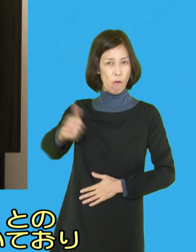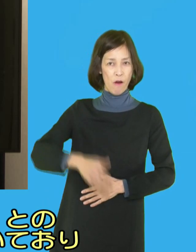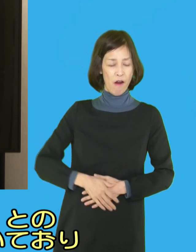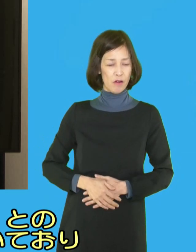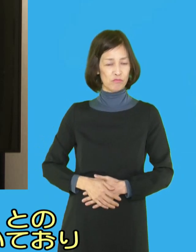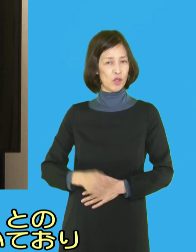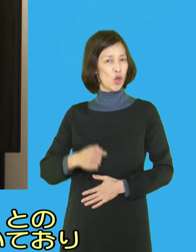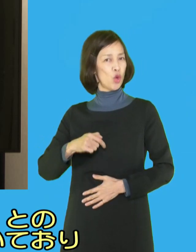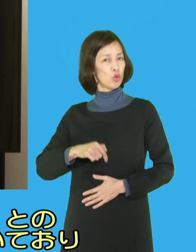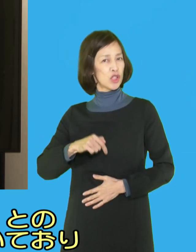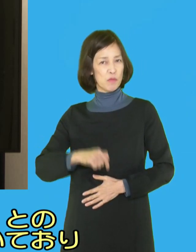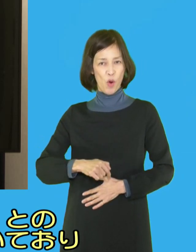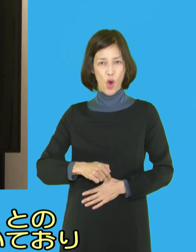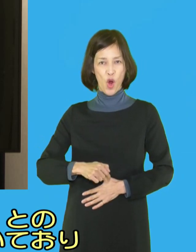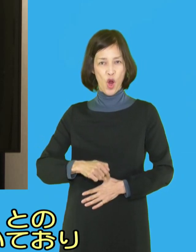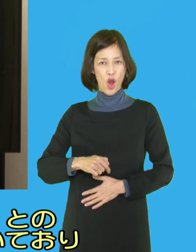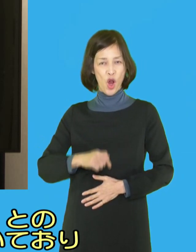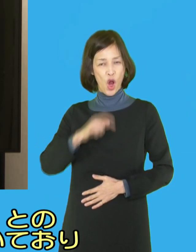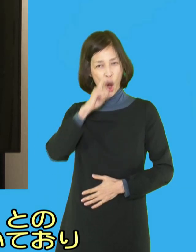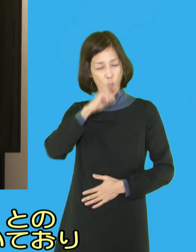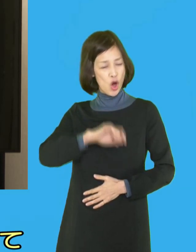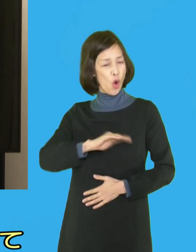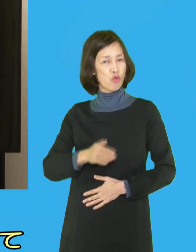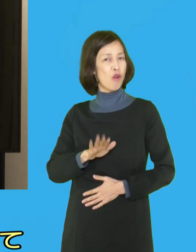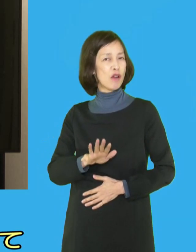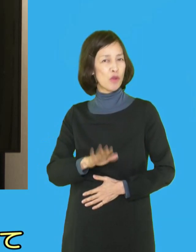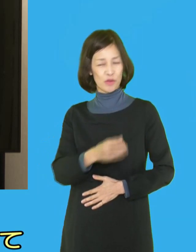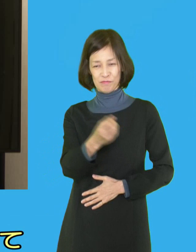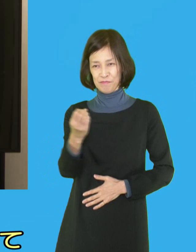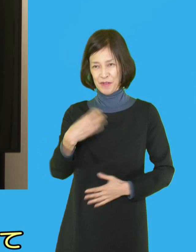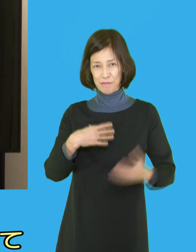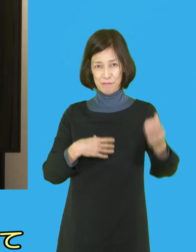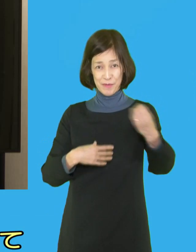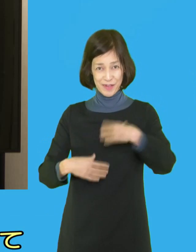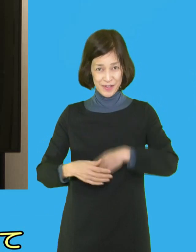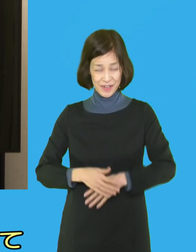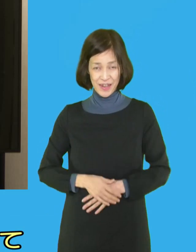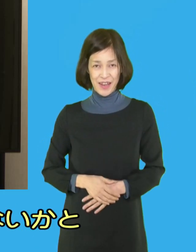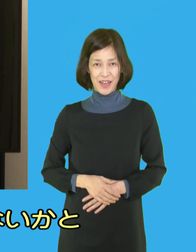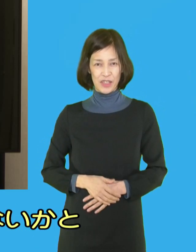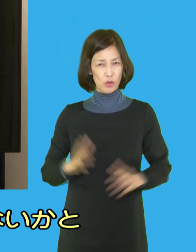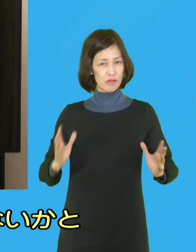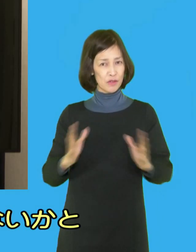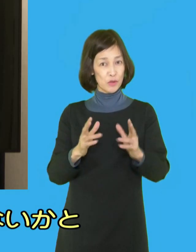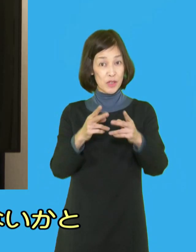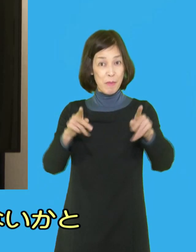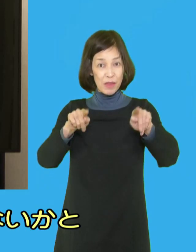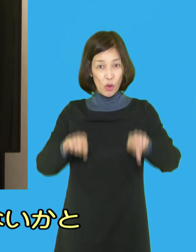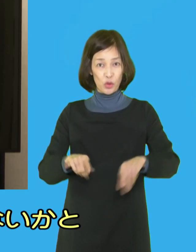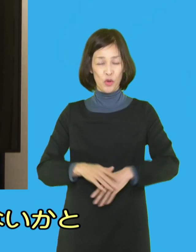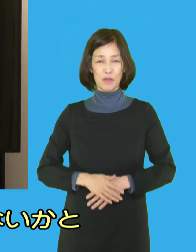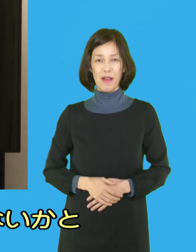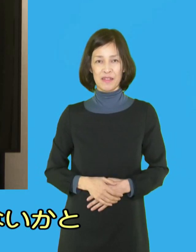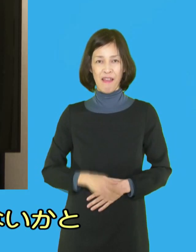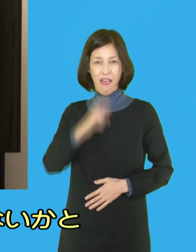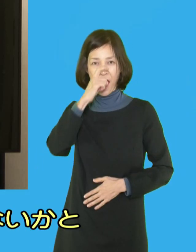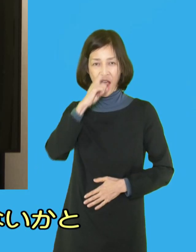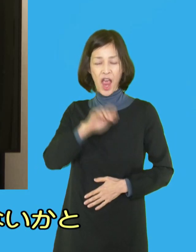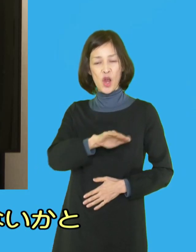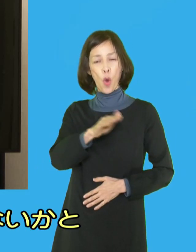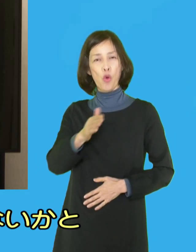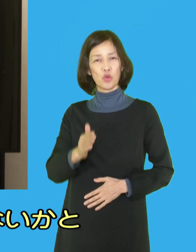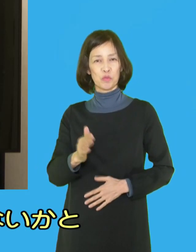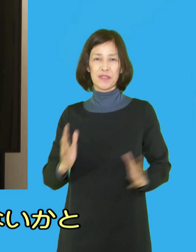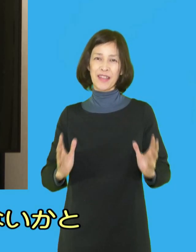墳あるよという引き合いをよくいただいておりまして、今年一つイベントとしまして古墳サミットというものをできないか